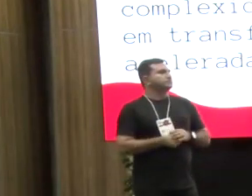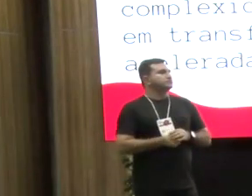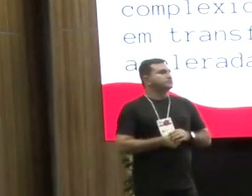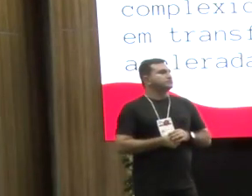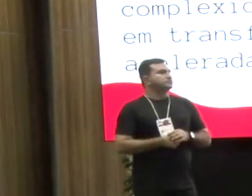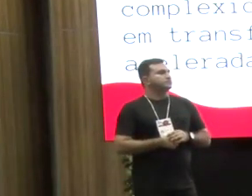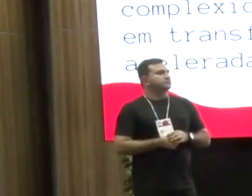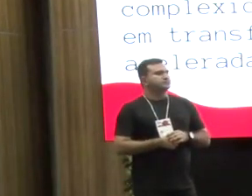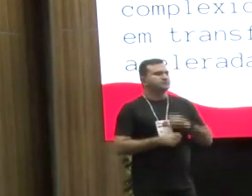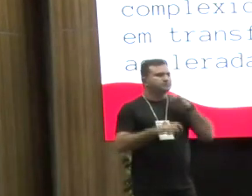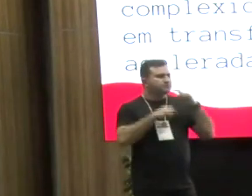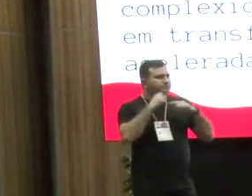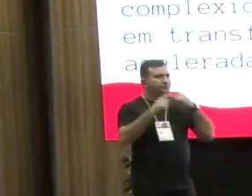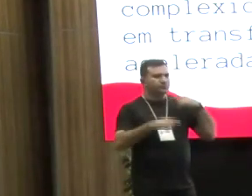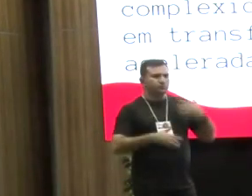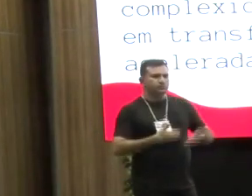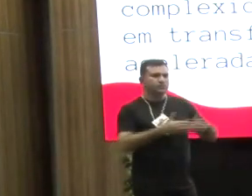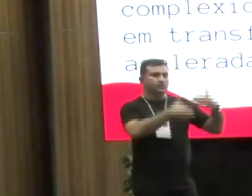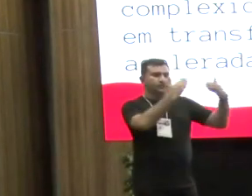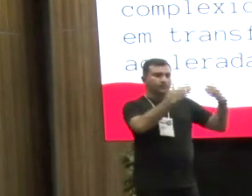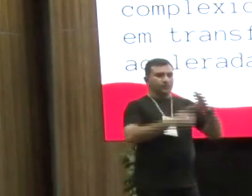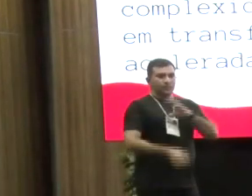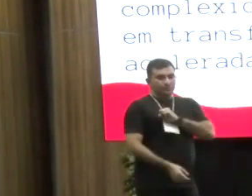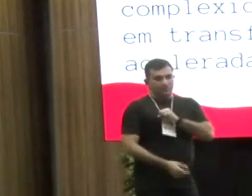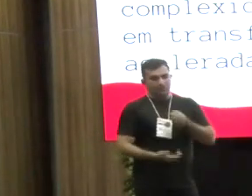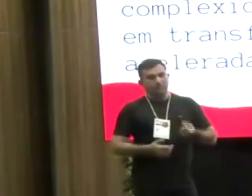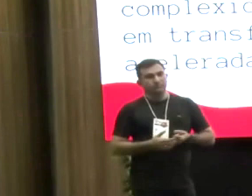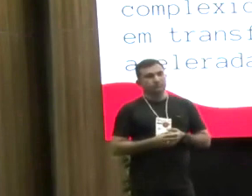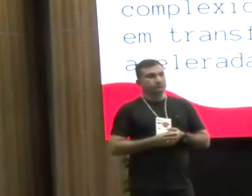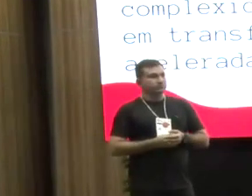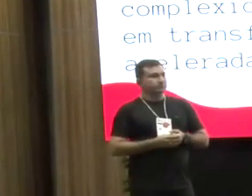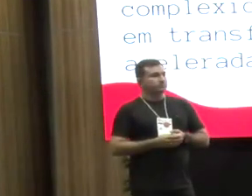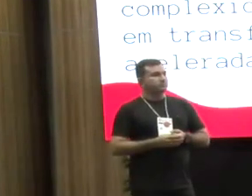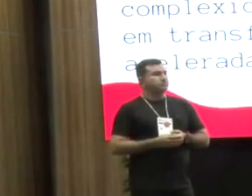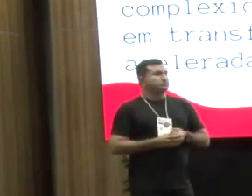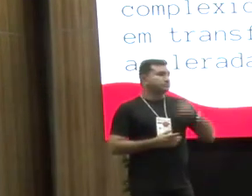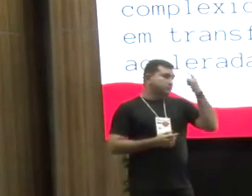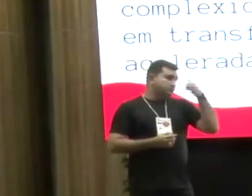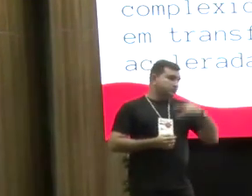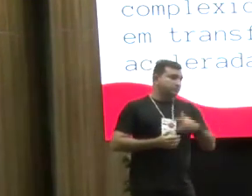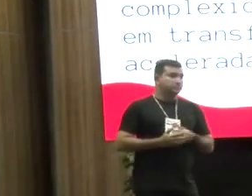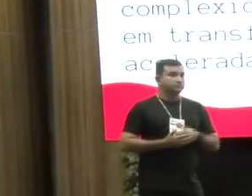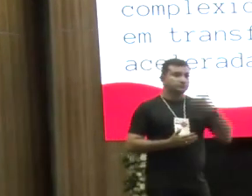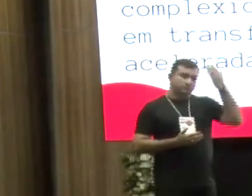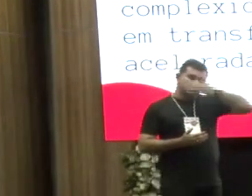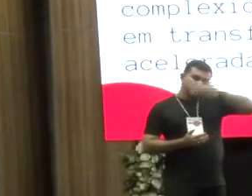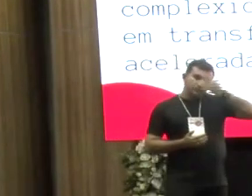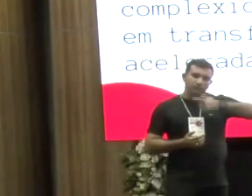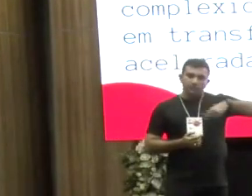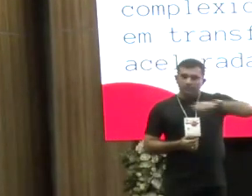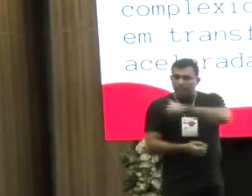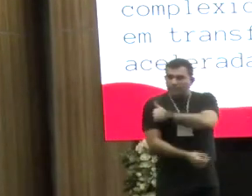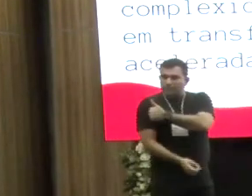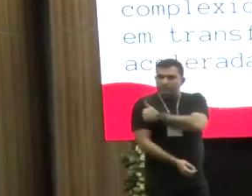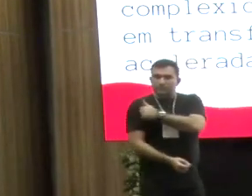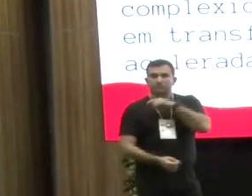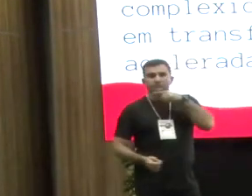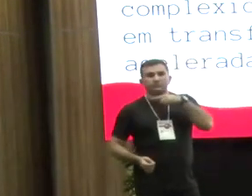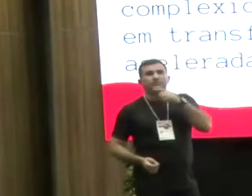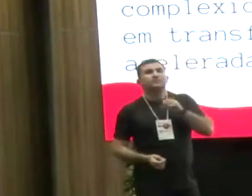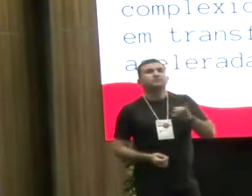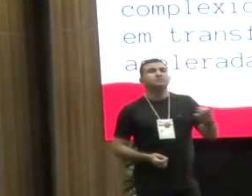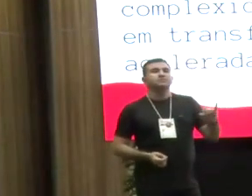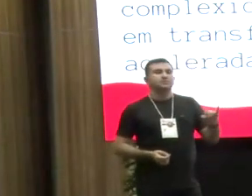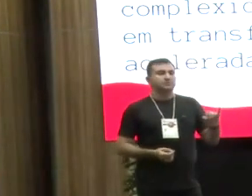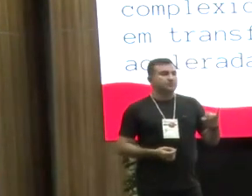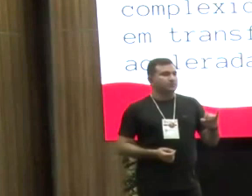adianta desenvolver uma morosidade cega e alienada pelos nossos alunos, se isso